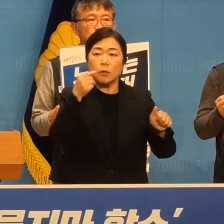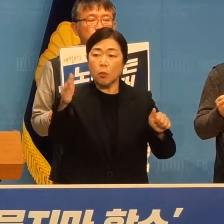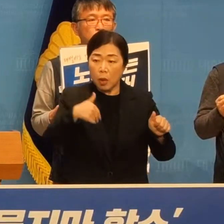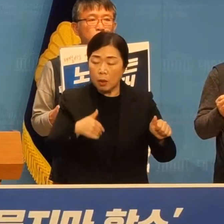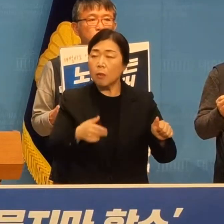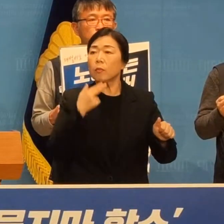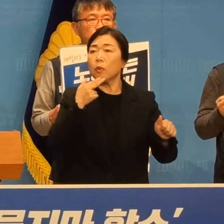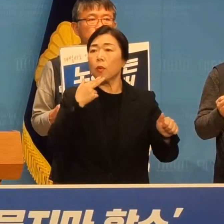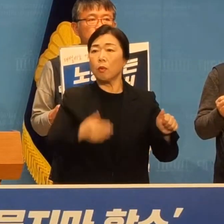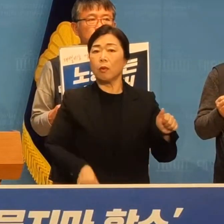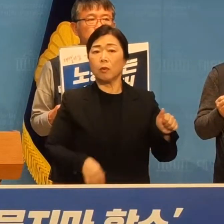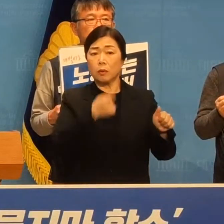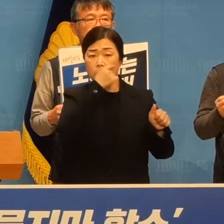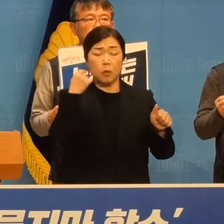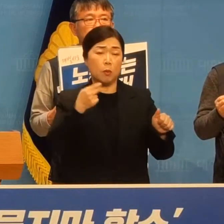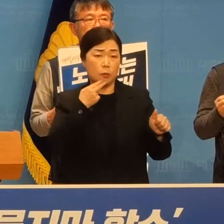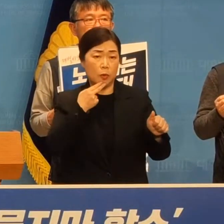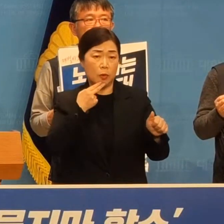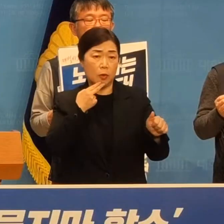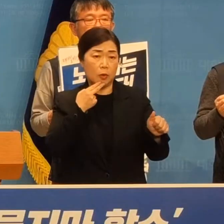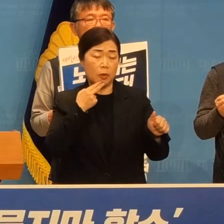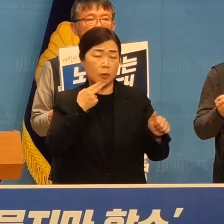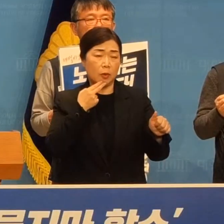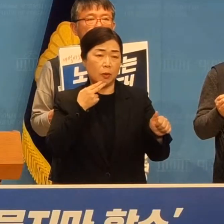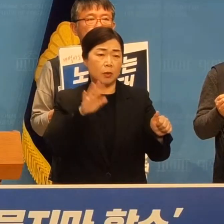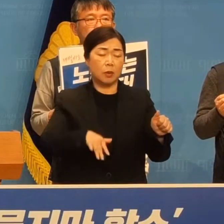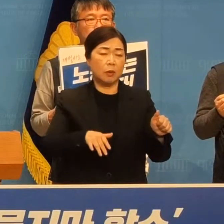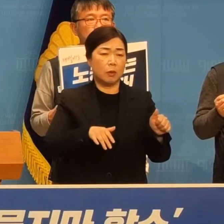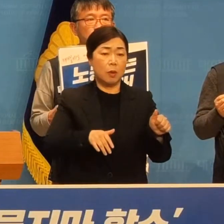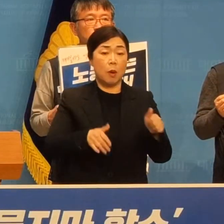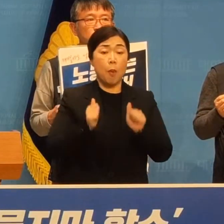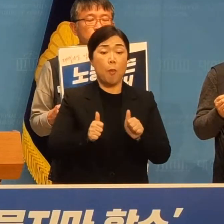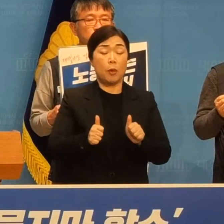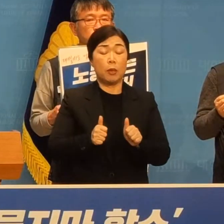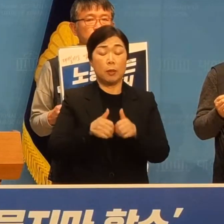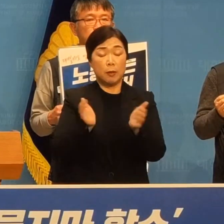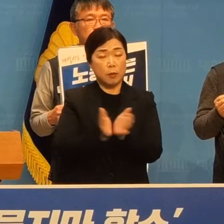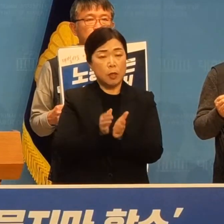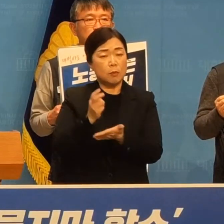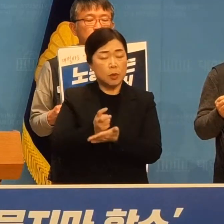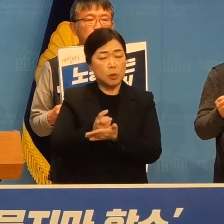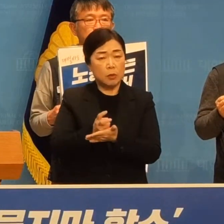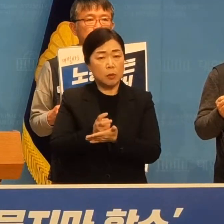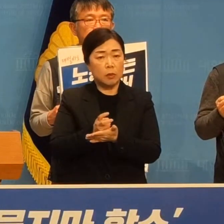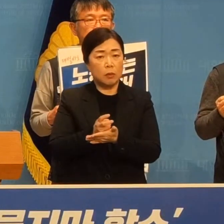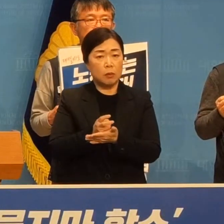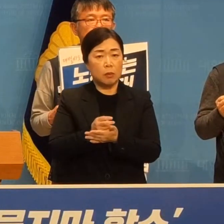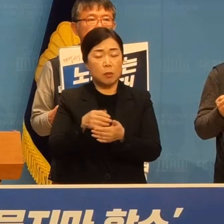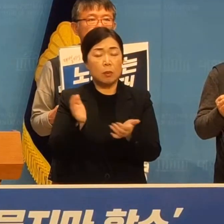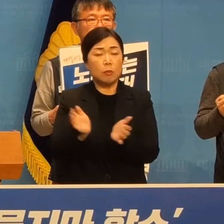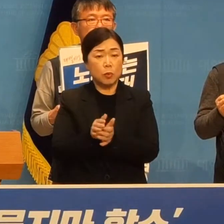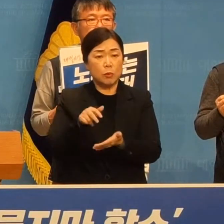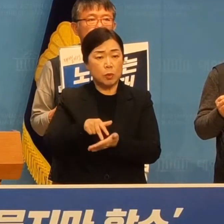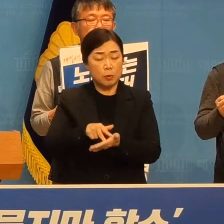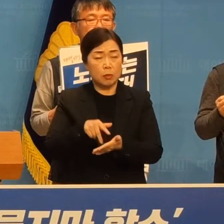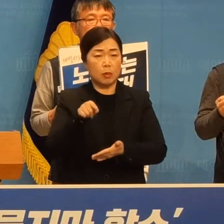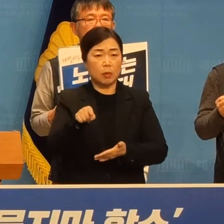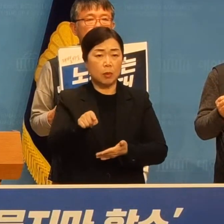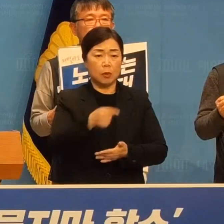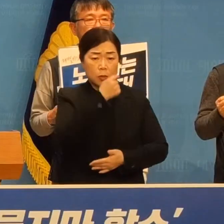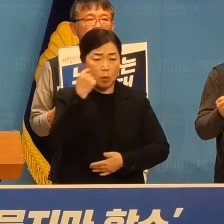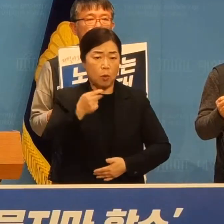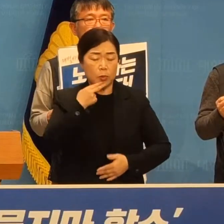발언하고 기재한 사실이 허위인 점이 증명되지 않아 죄가 성립되지 않음은 물론 나아가 이 사건 노조는 비정규직